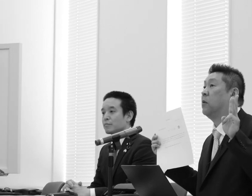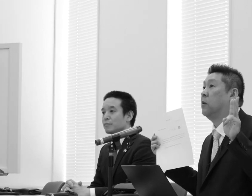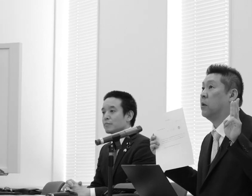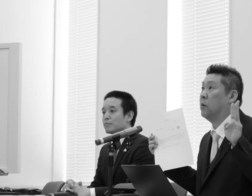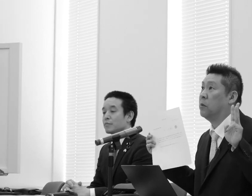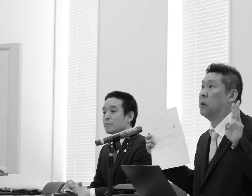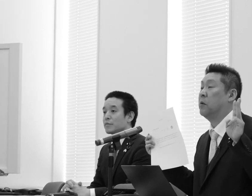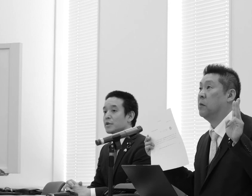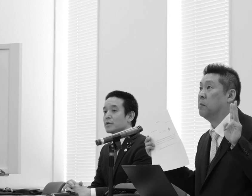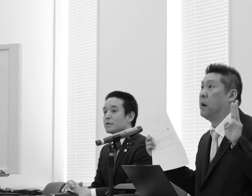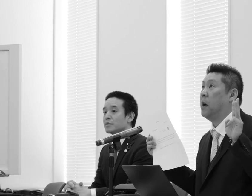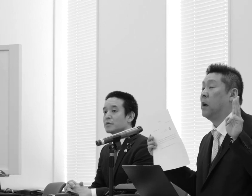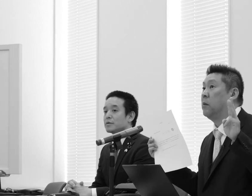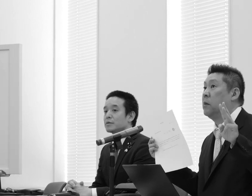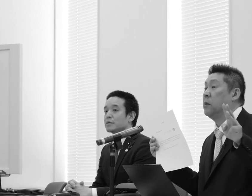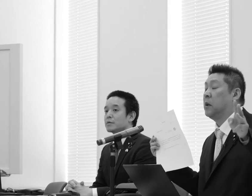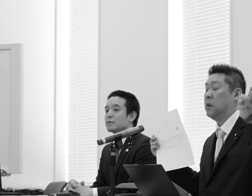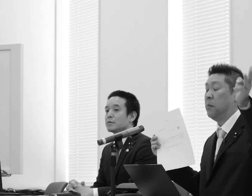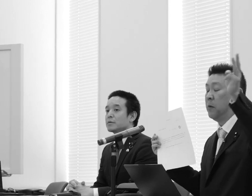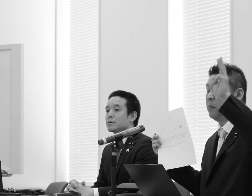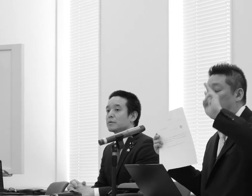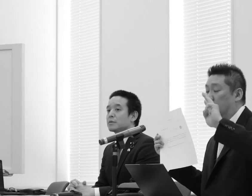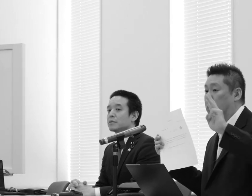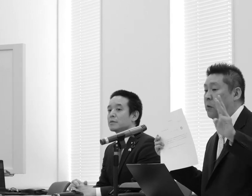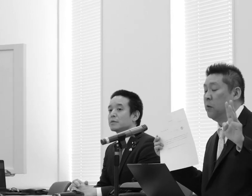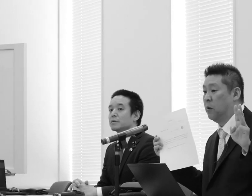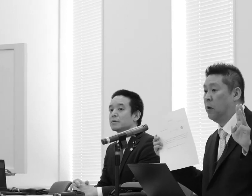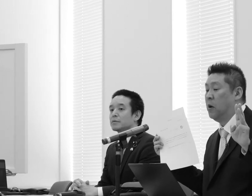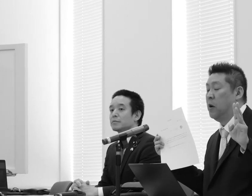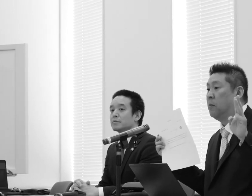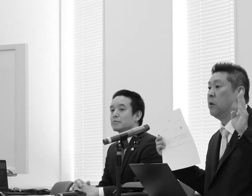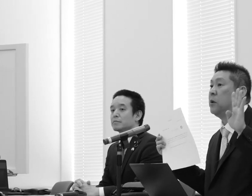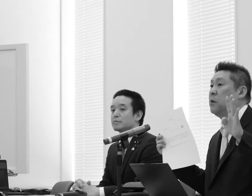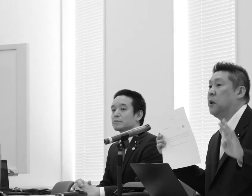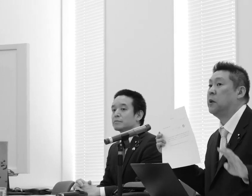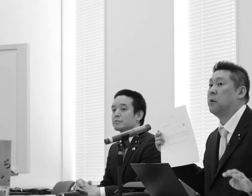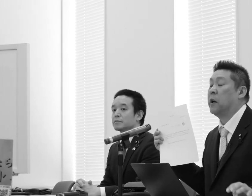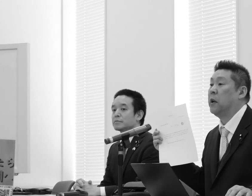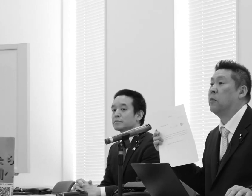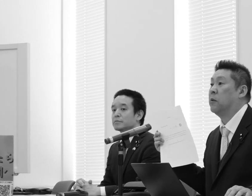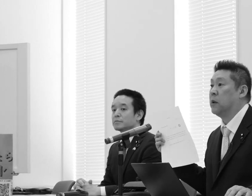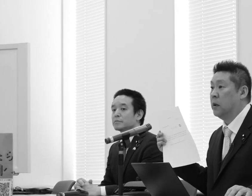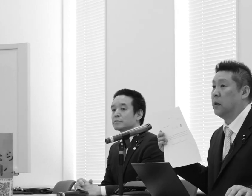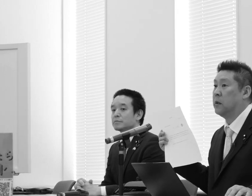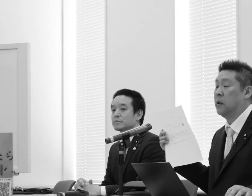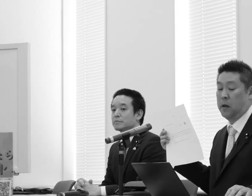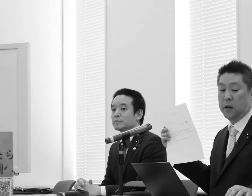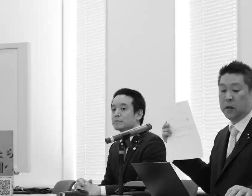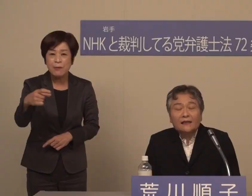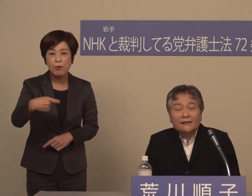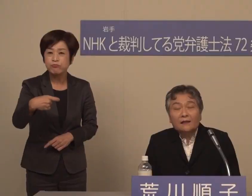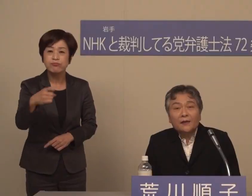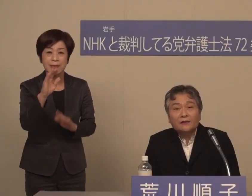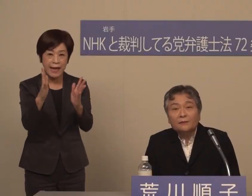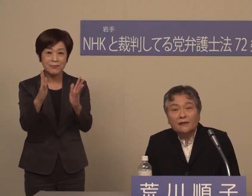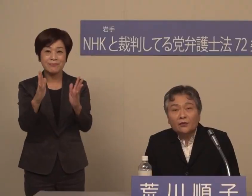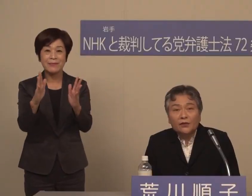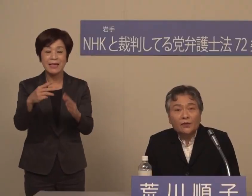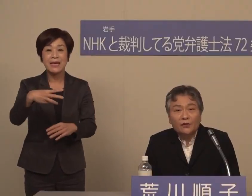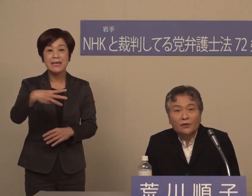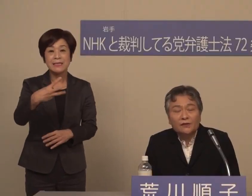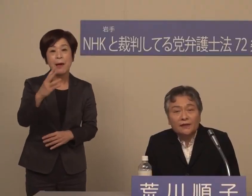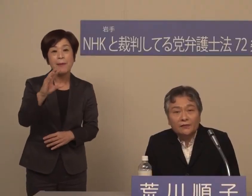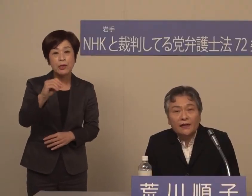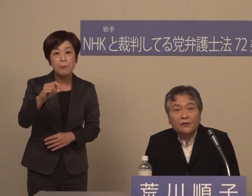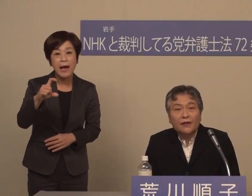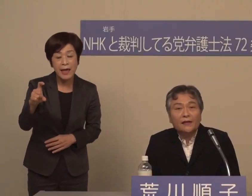人だ言って色々言われてますして決して違います私を信じてください橘さんは一銭も t 羽しませ300万と